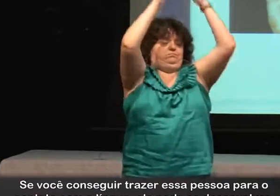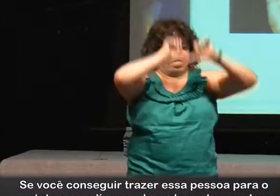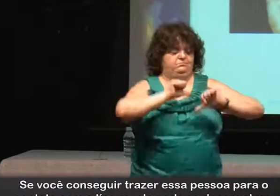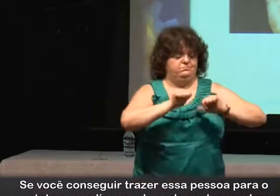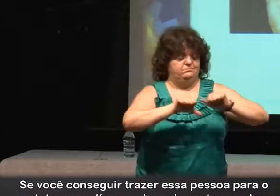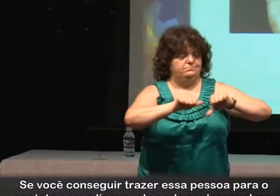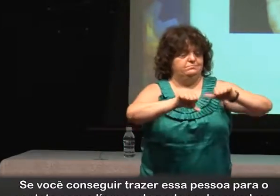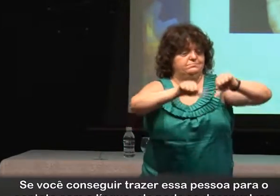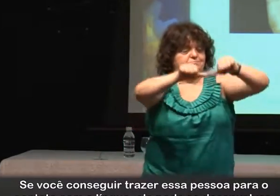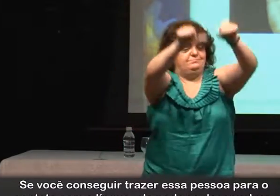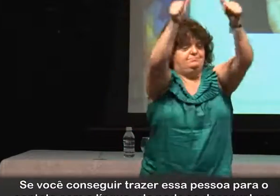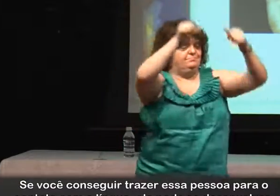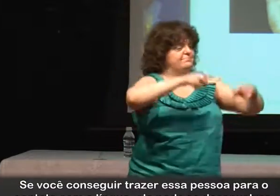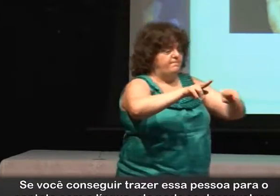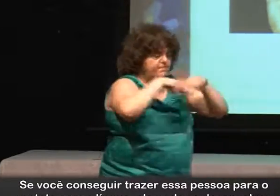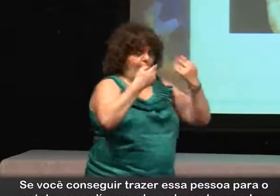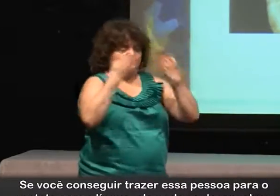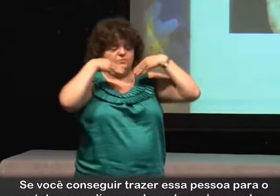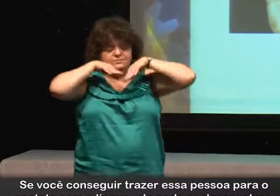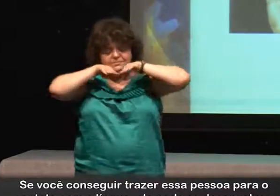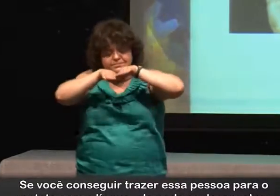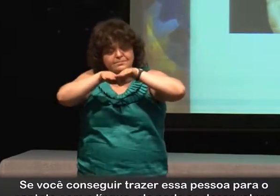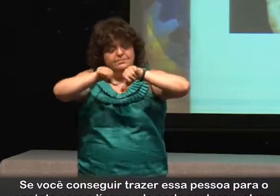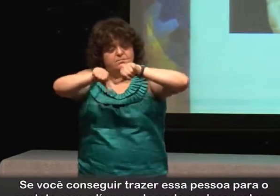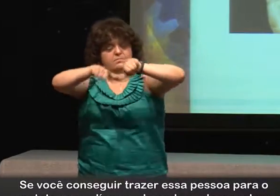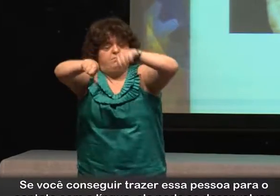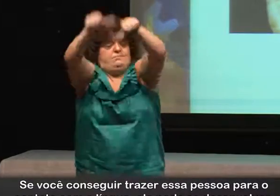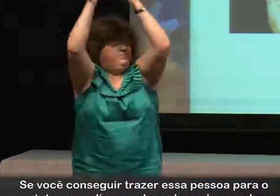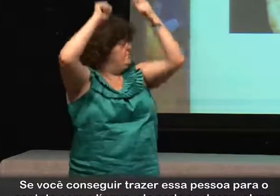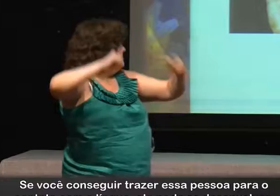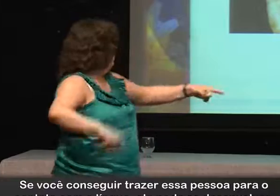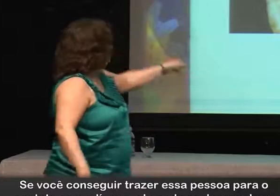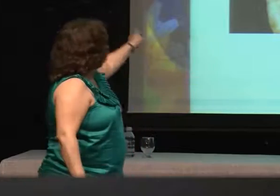trazer essa pessoa para o contato com a língua, ela pode se desenvolver.